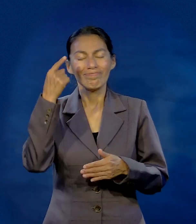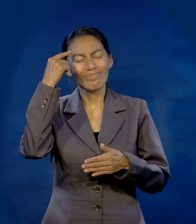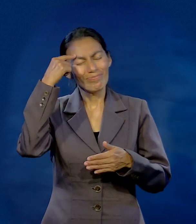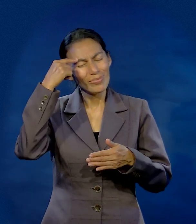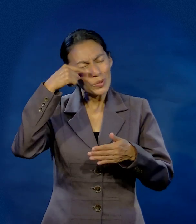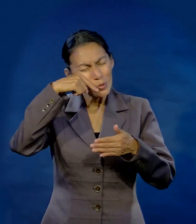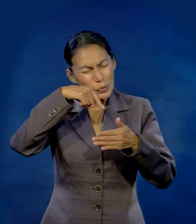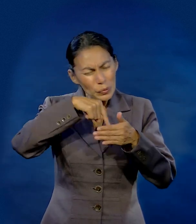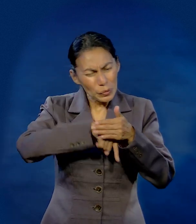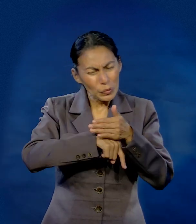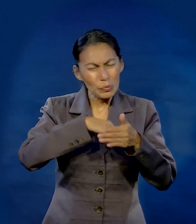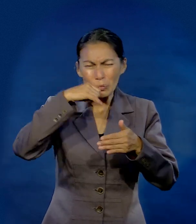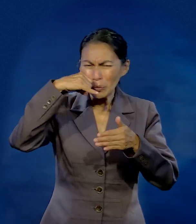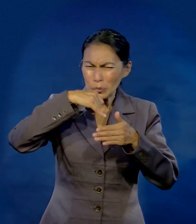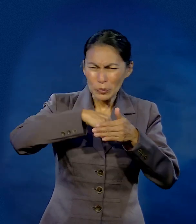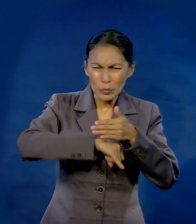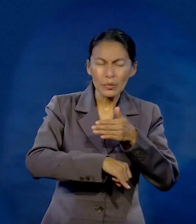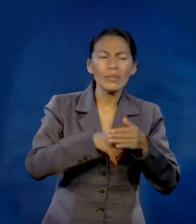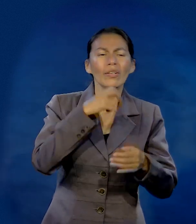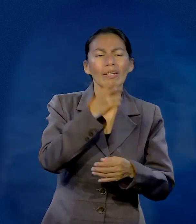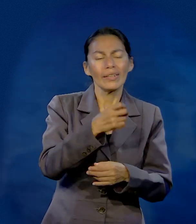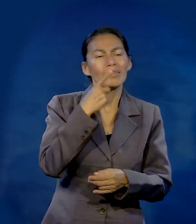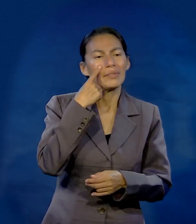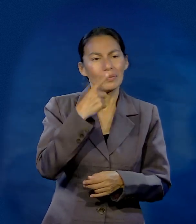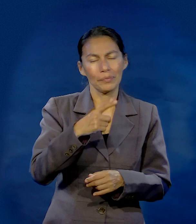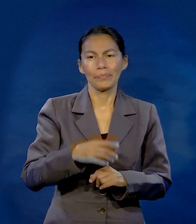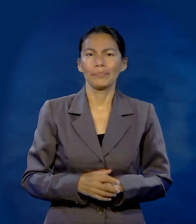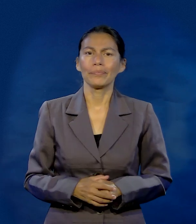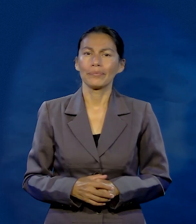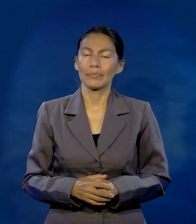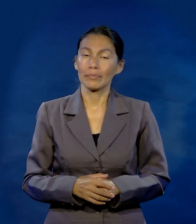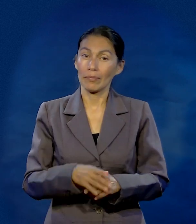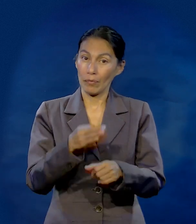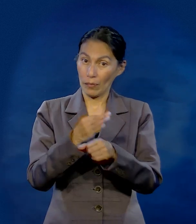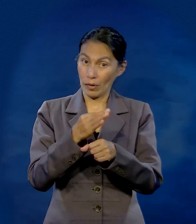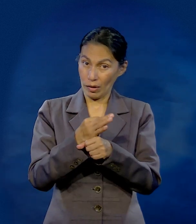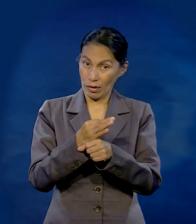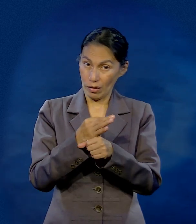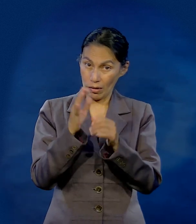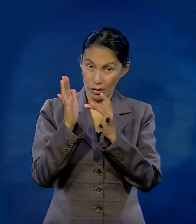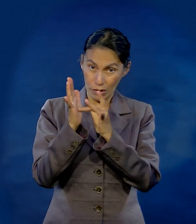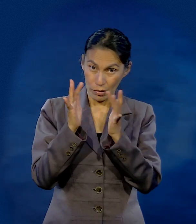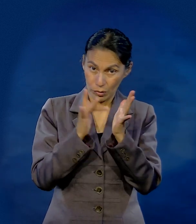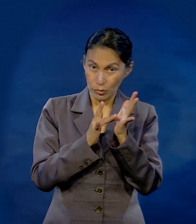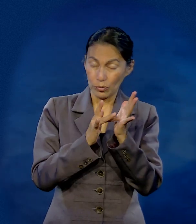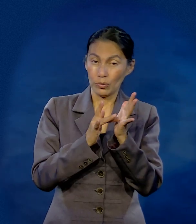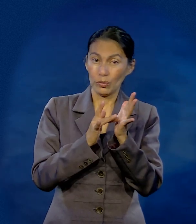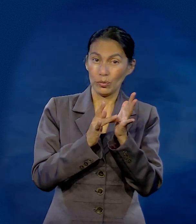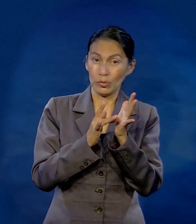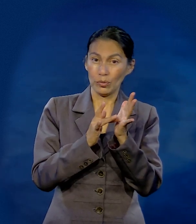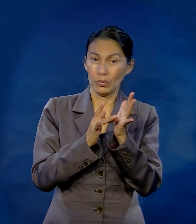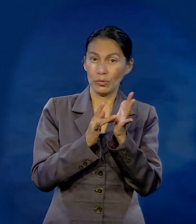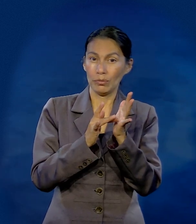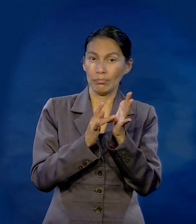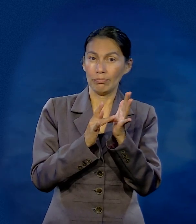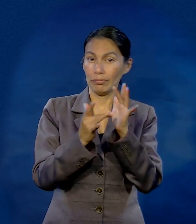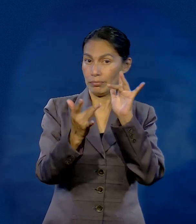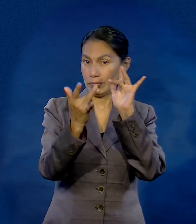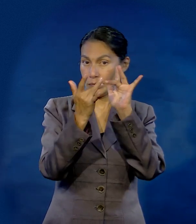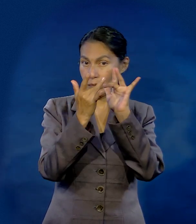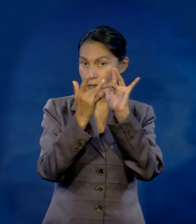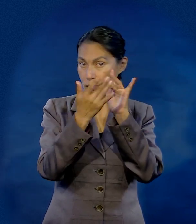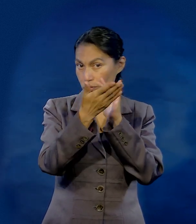lo desecho yo no veo lo que ustedes ven yo no veo si es de marca o no es de marca o